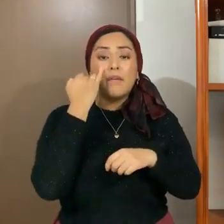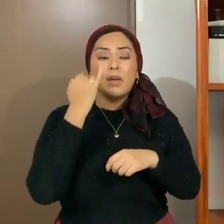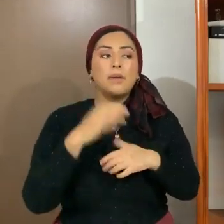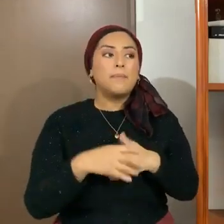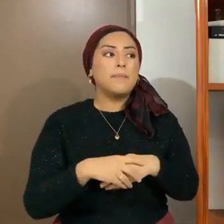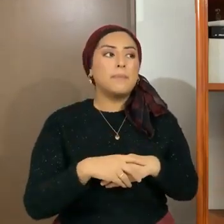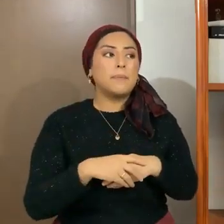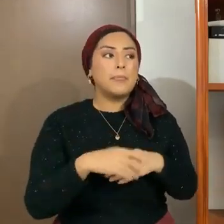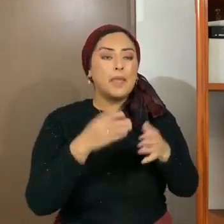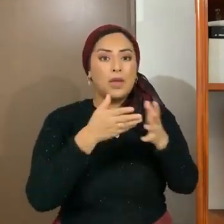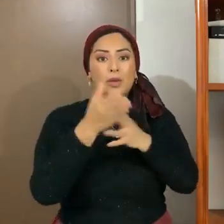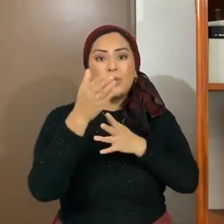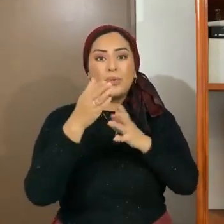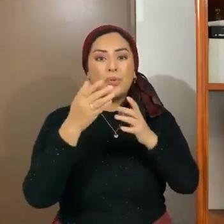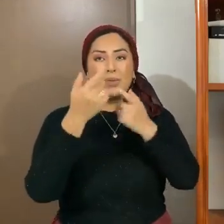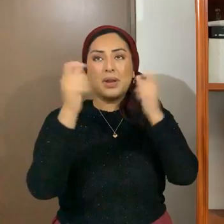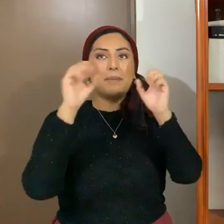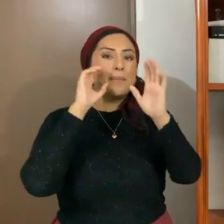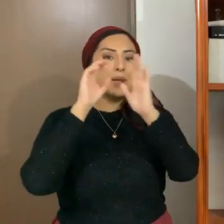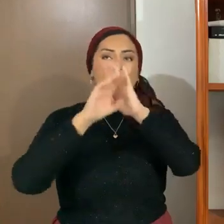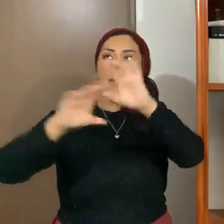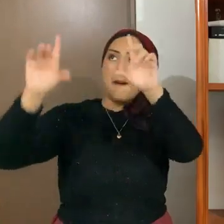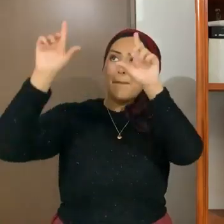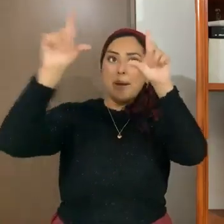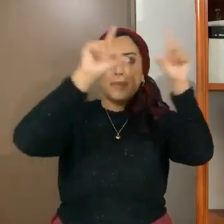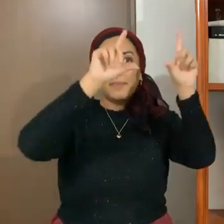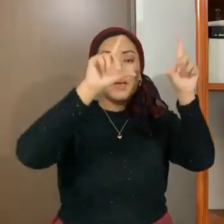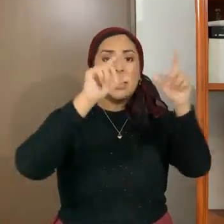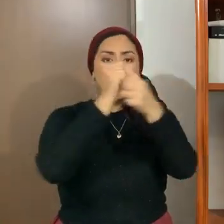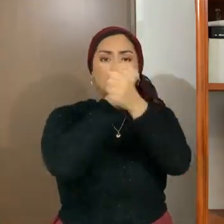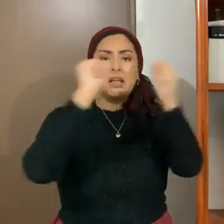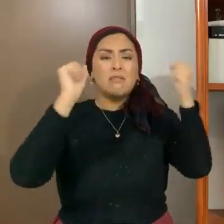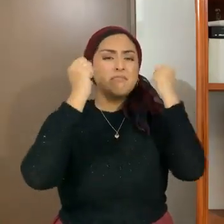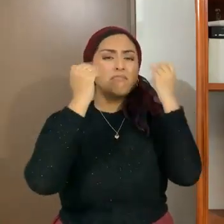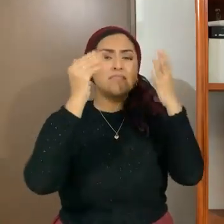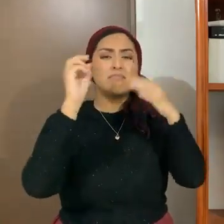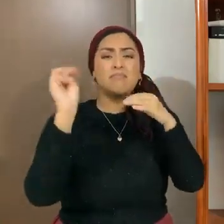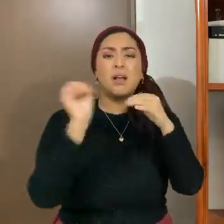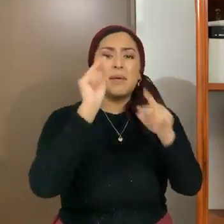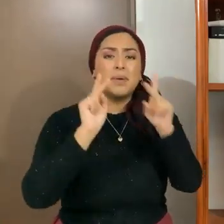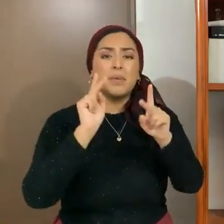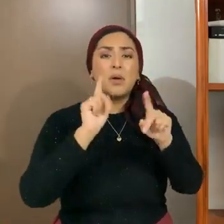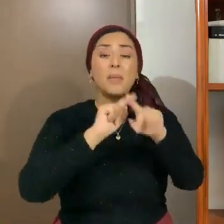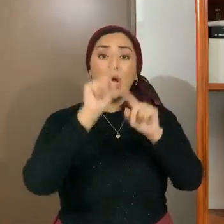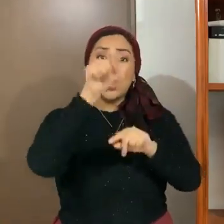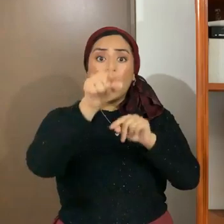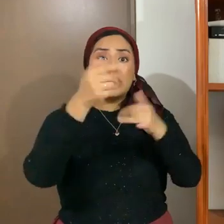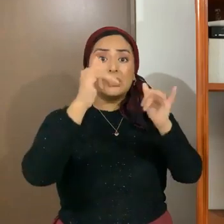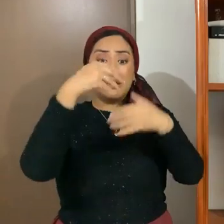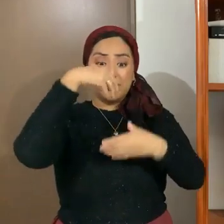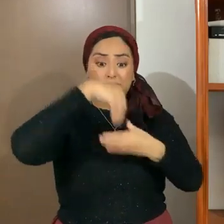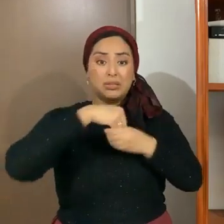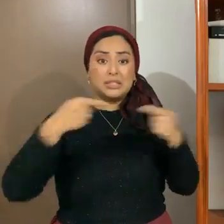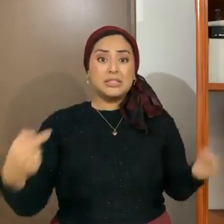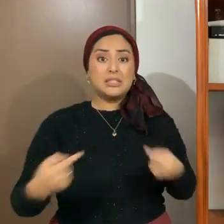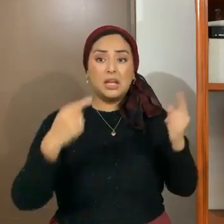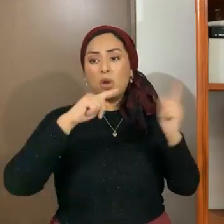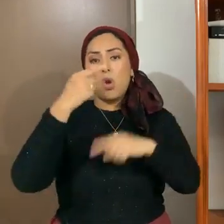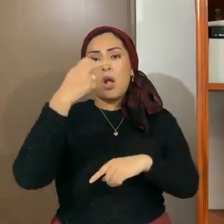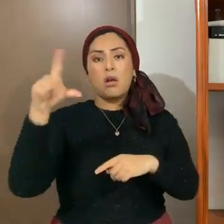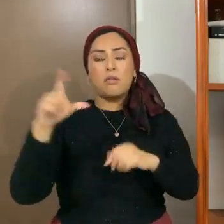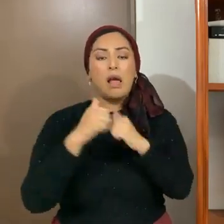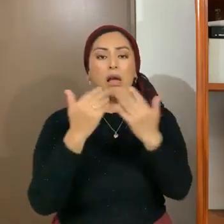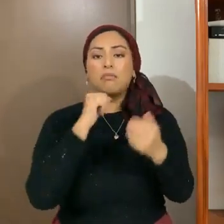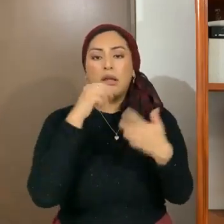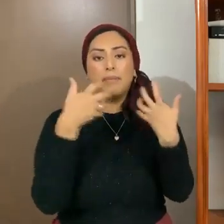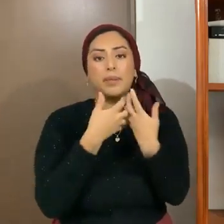un espectacular o un promocional se salvaran miles de almas si tú te vas a ir al infierno? No tiene caso. El